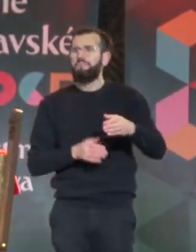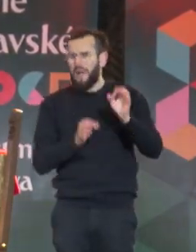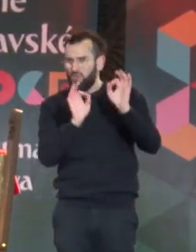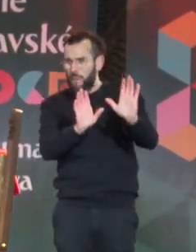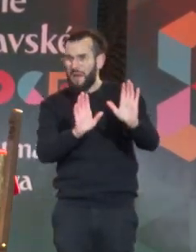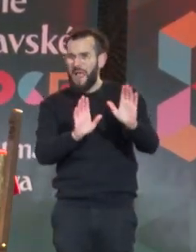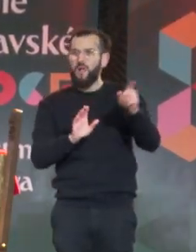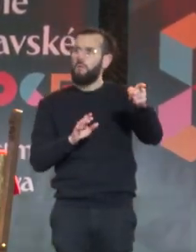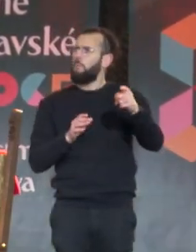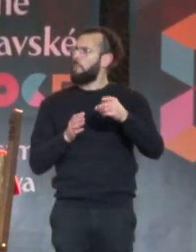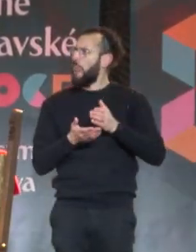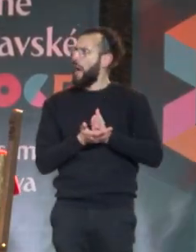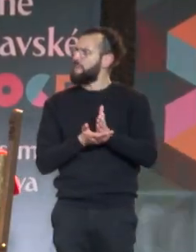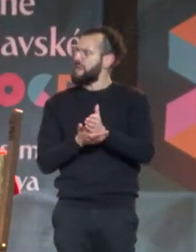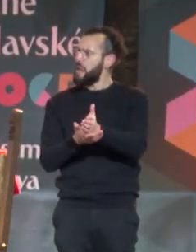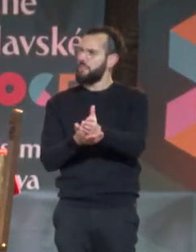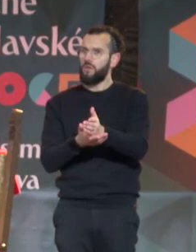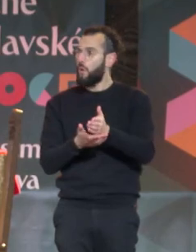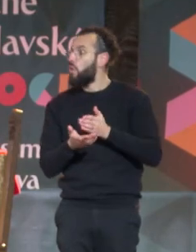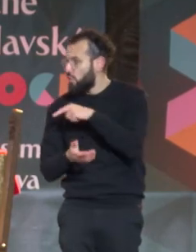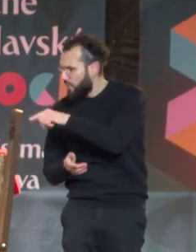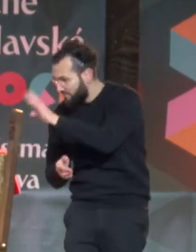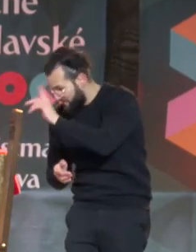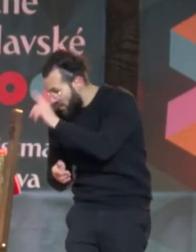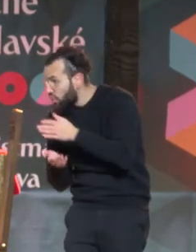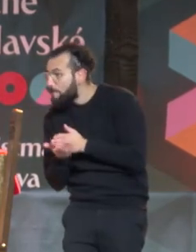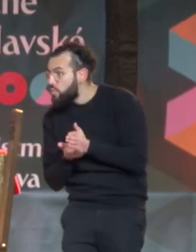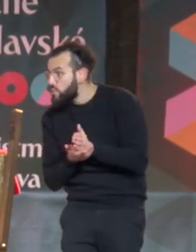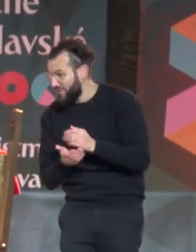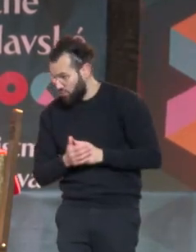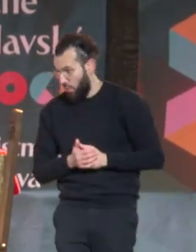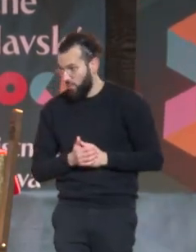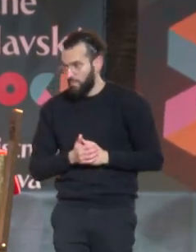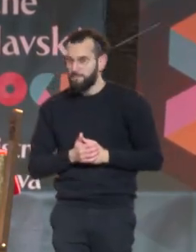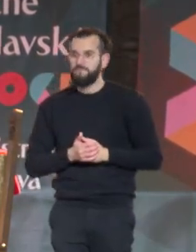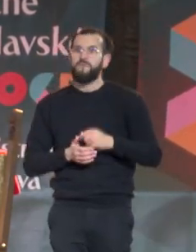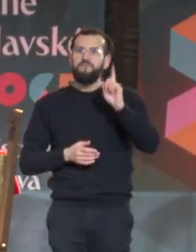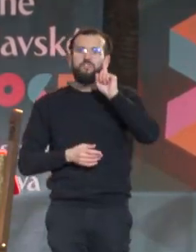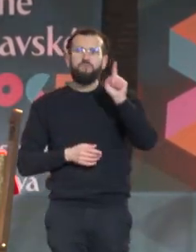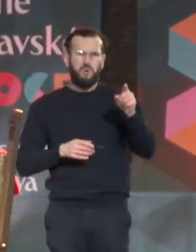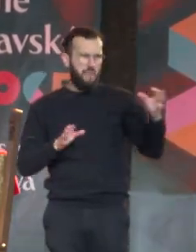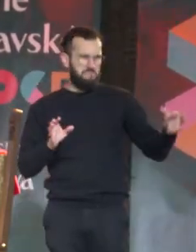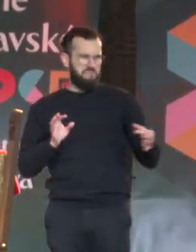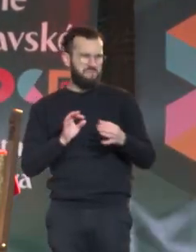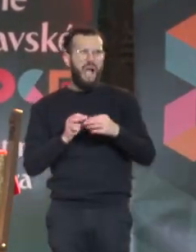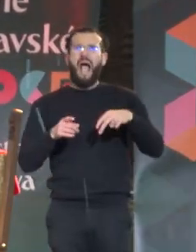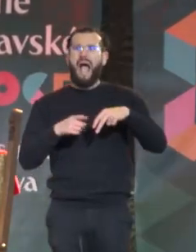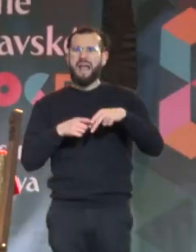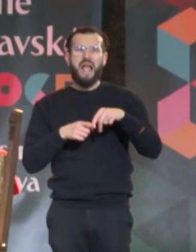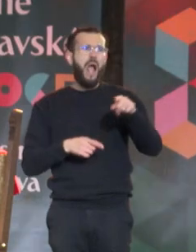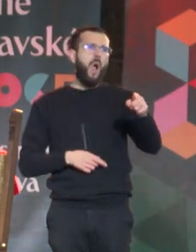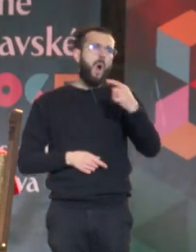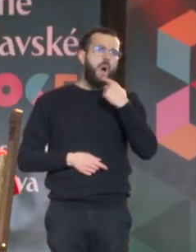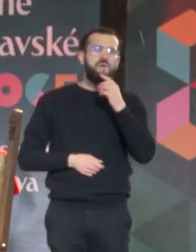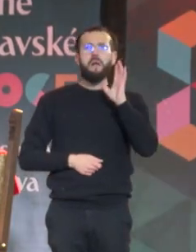je vlastne bludisko, ak to nevieš, Otuško. Lenže potom tam pribudla tá Ariadna, ktorá Tézea